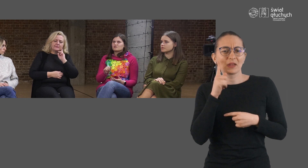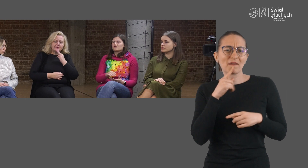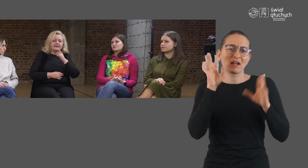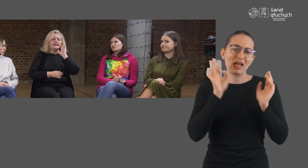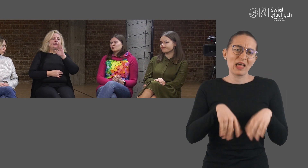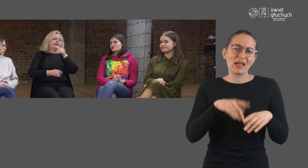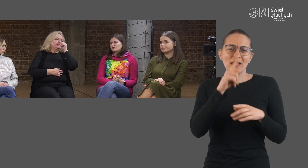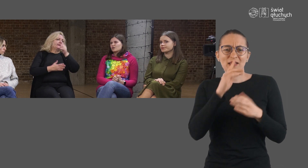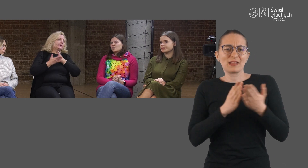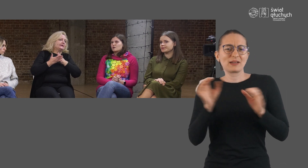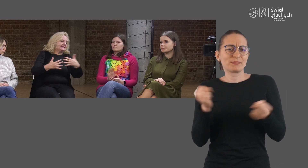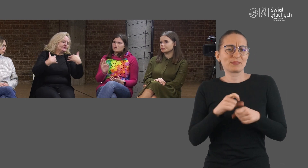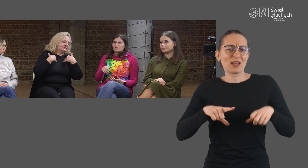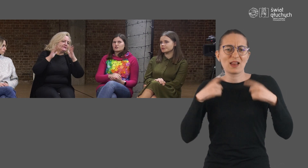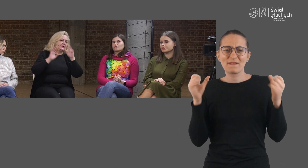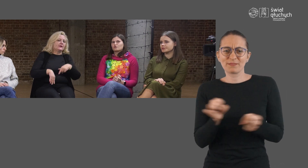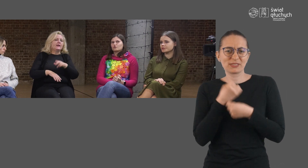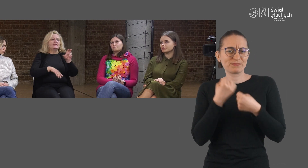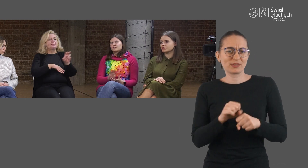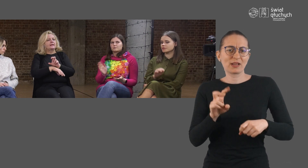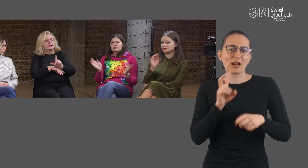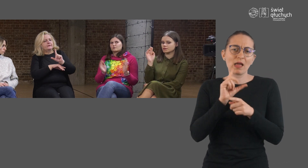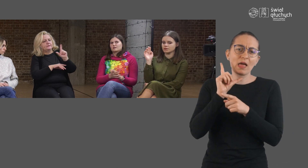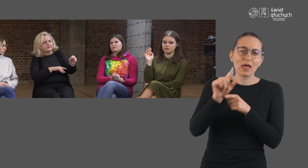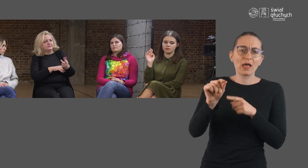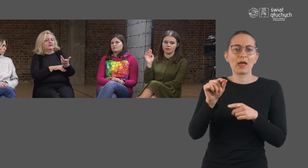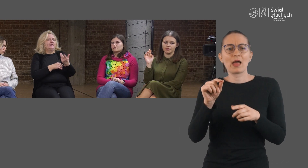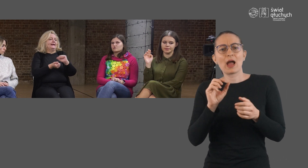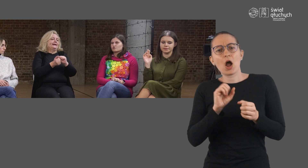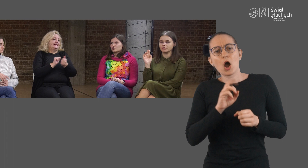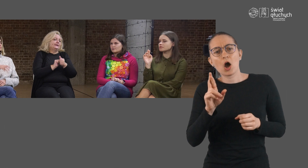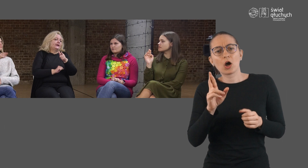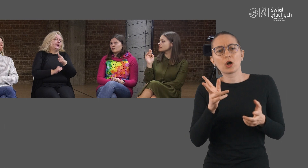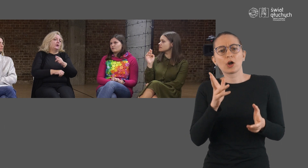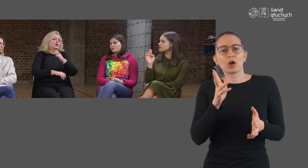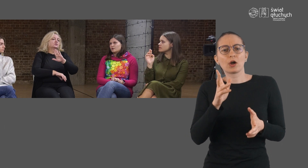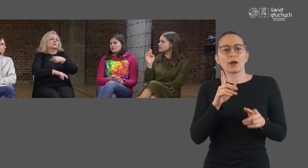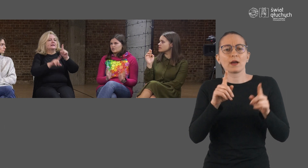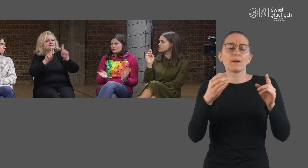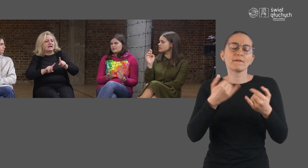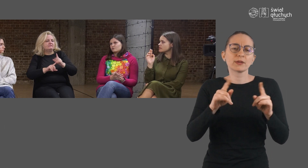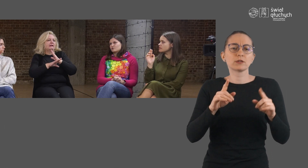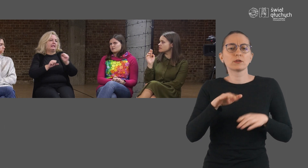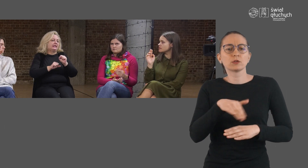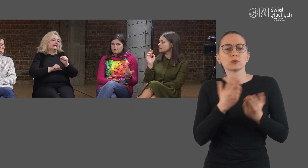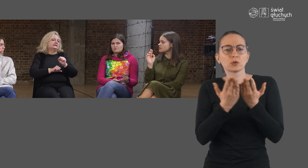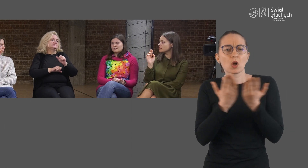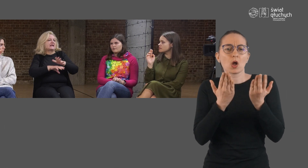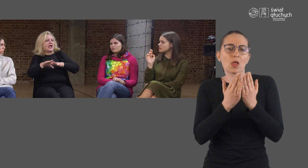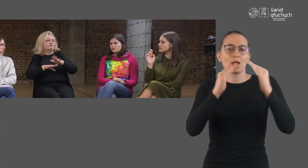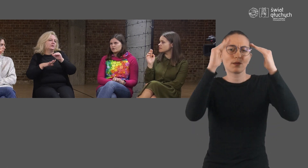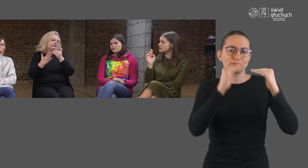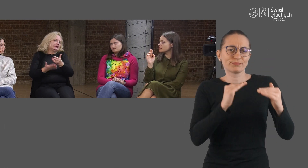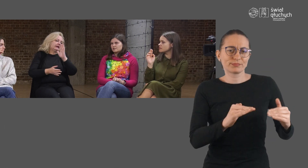nie poradzisz sobie w życiu, pójdziesz do technikum, potem na przykład, nie wiem, skończysz szkołę zawodową, jakiś tam zawód, będziesz